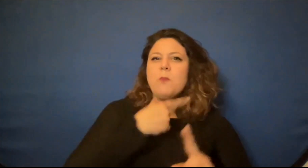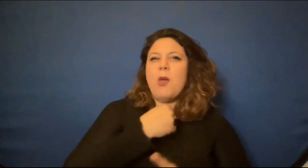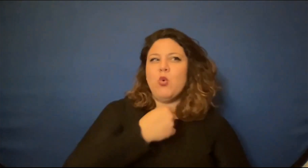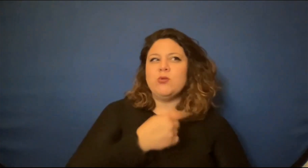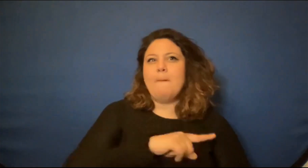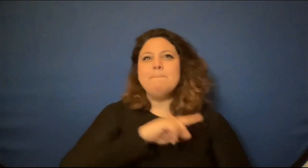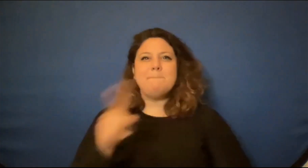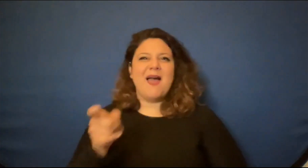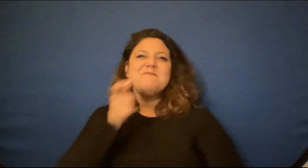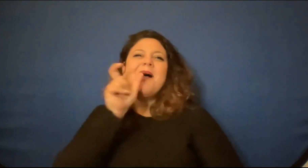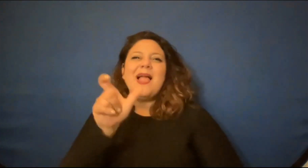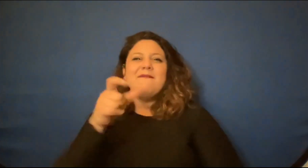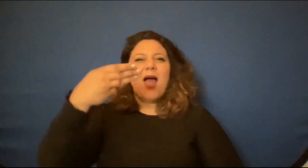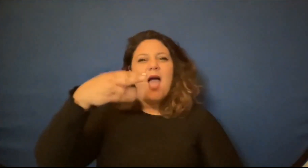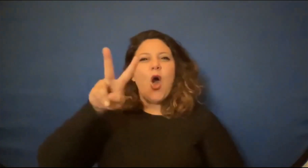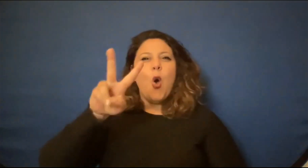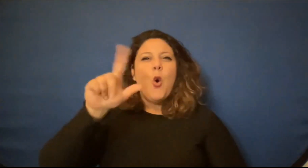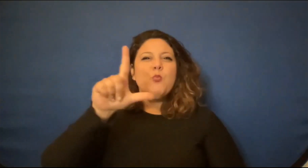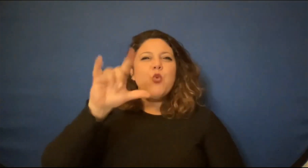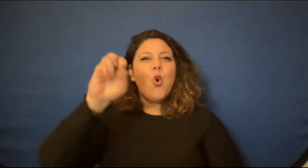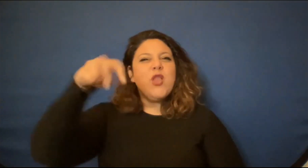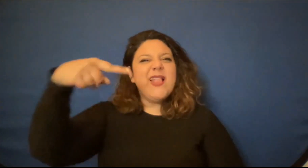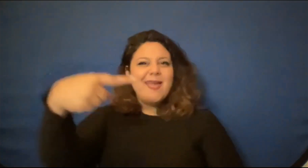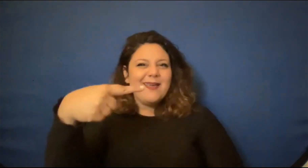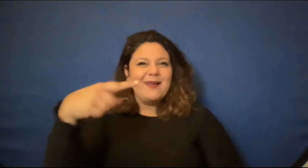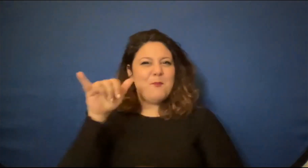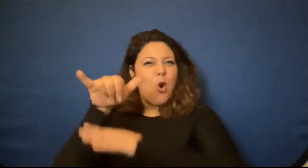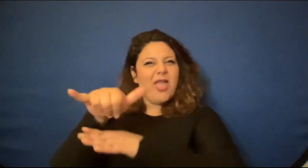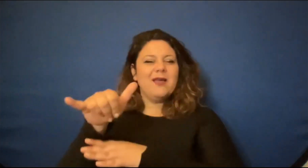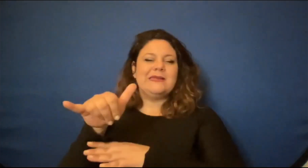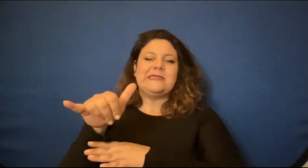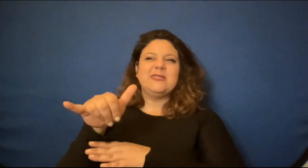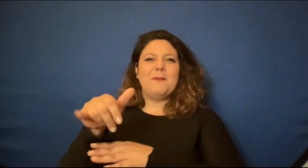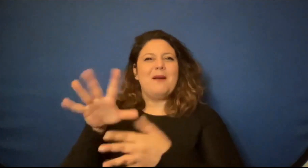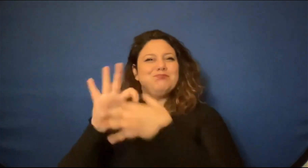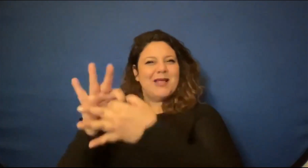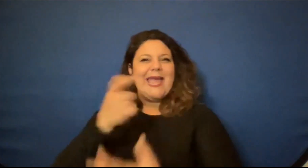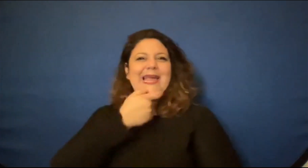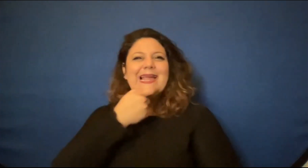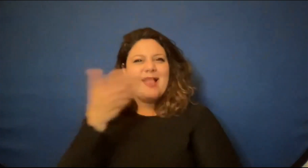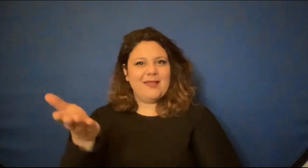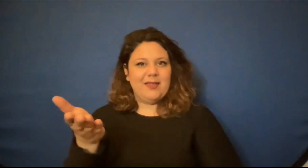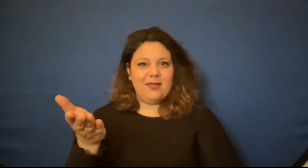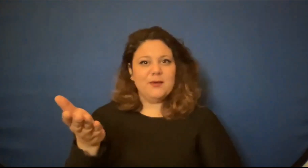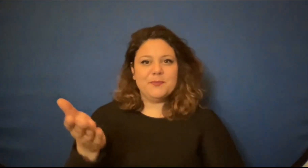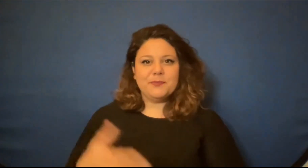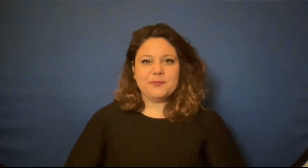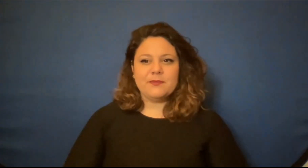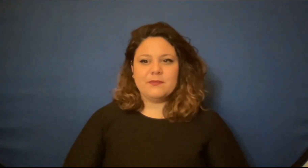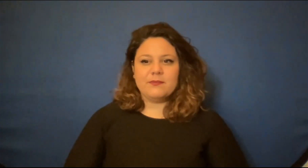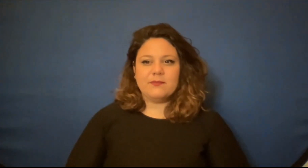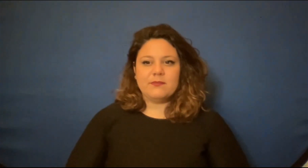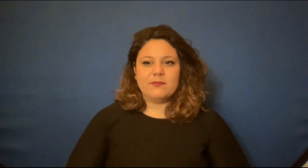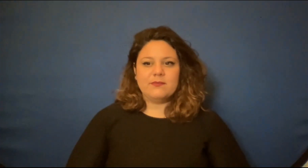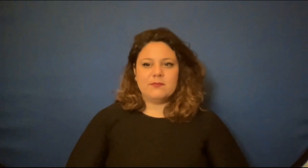del anglosajón, como es de Toro, ¿no? Hace casi relaciones a esas embestidas agresivas